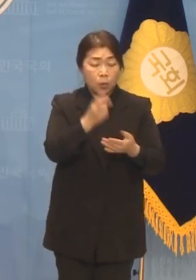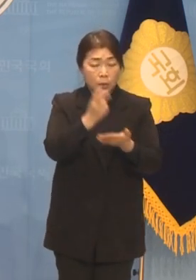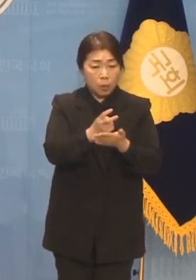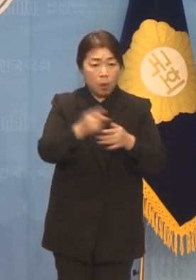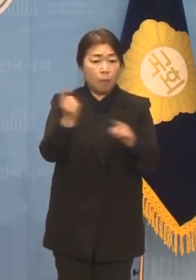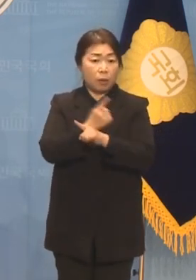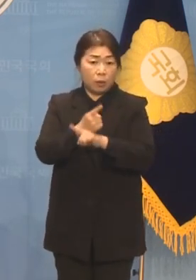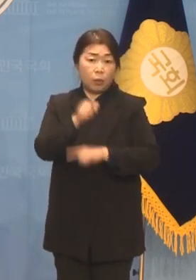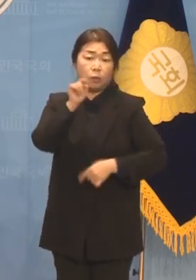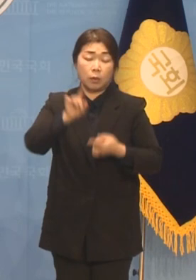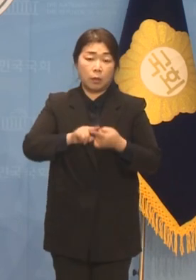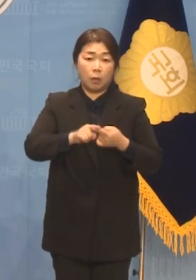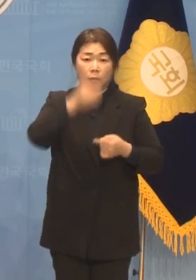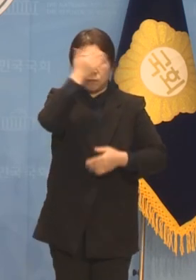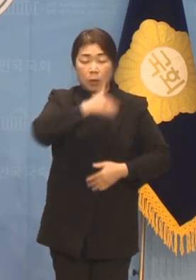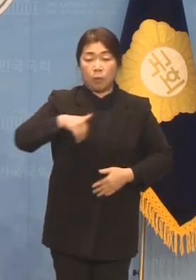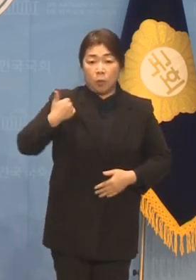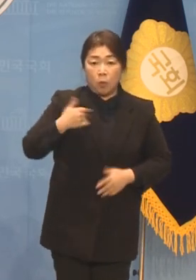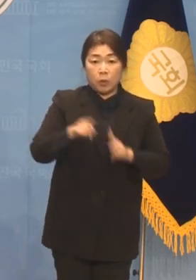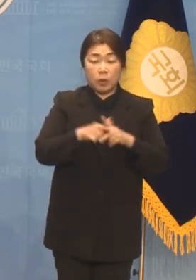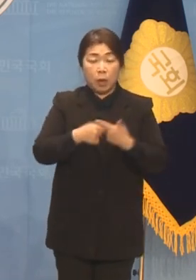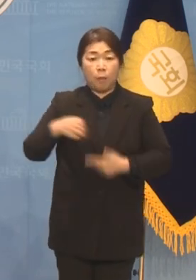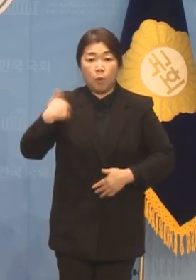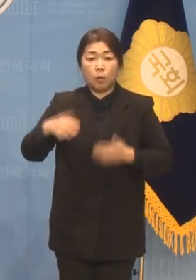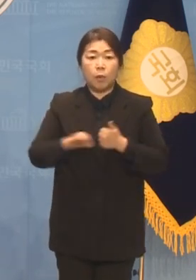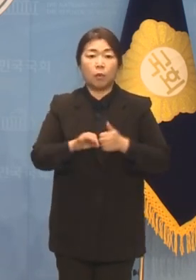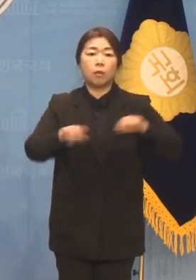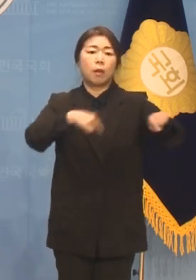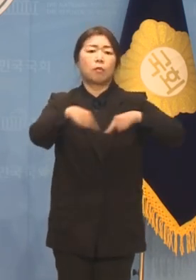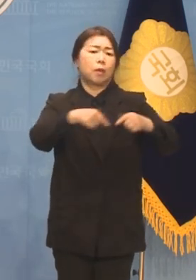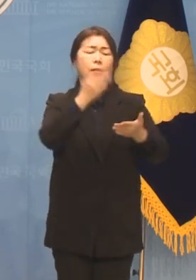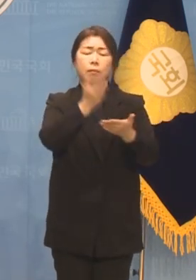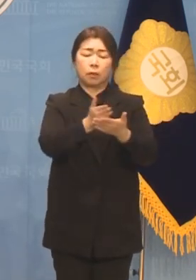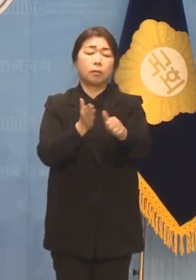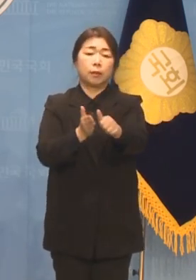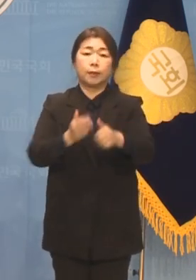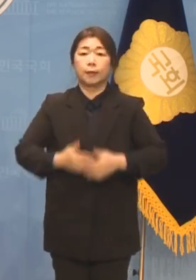권한을 내려놓으시기를 진심으로 요청드립니다.